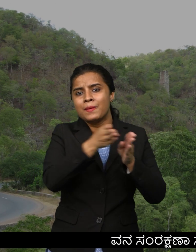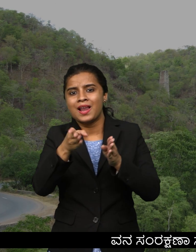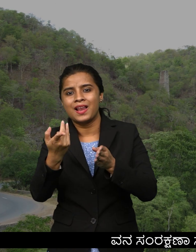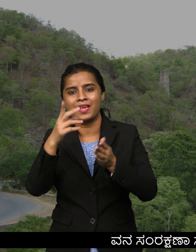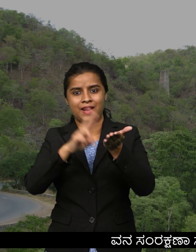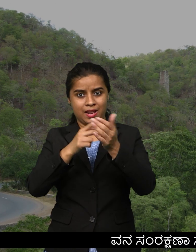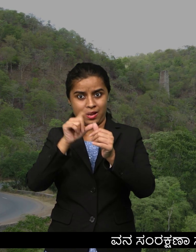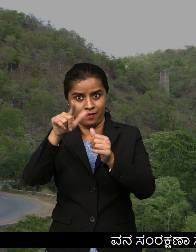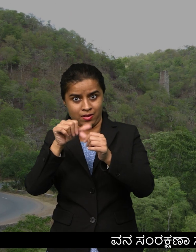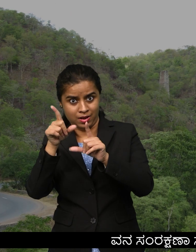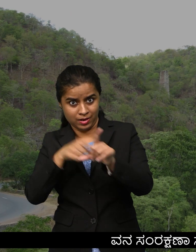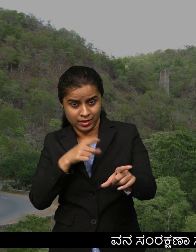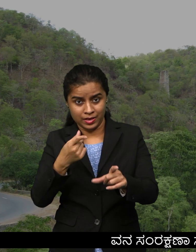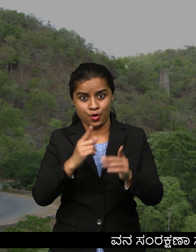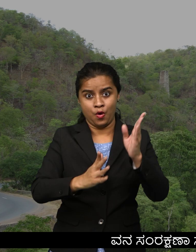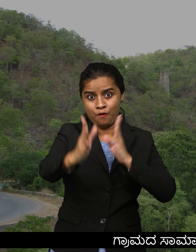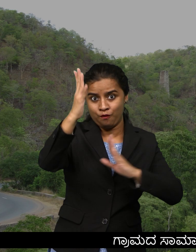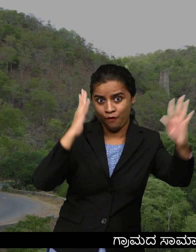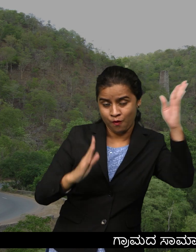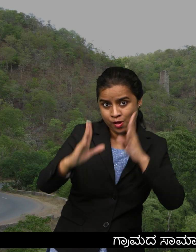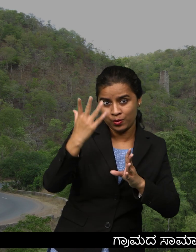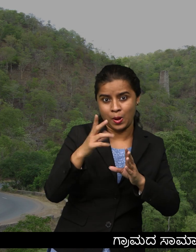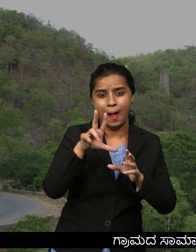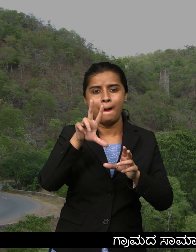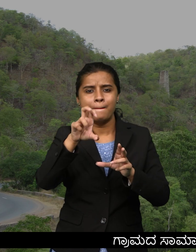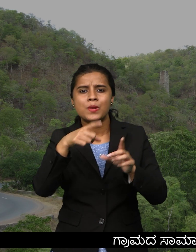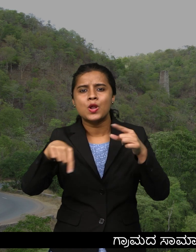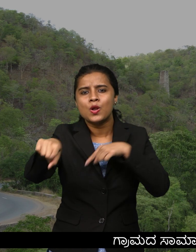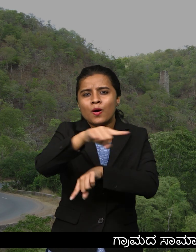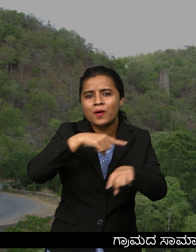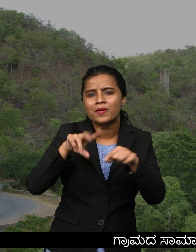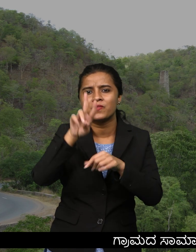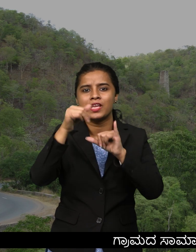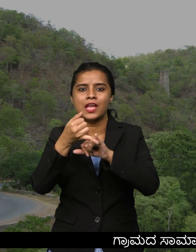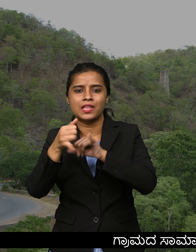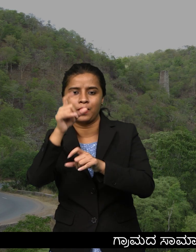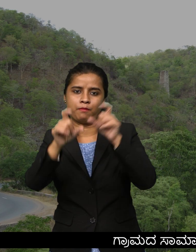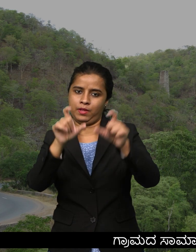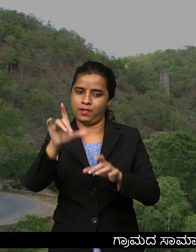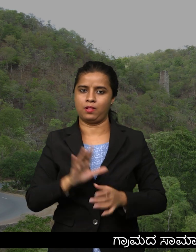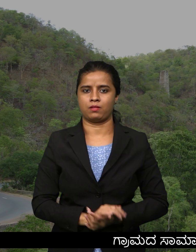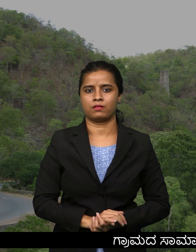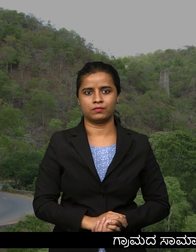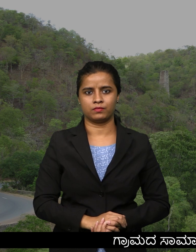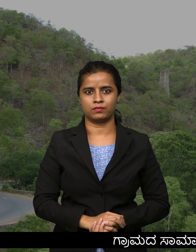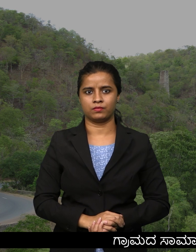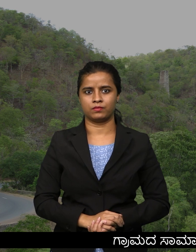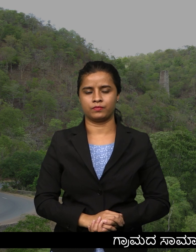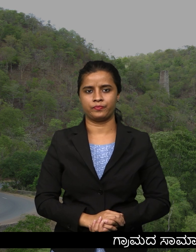ಸಮಿತಿ ರಚನೆಯಾಗುವ ಮೊದಲು ಗ್ರಾಮದ ಸಾಮಾಜಿಕ ಆರ್ಥಿಕತೆಯು ಕೆಟ್ಟದಾಗಿತ್ತು.